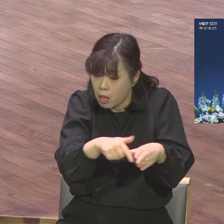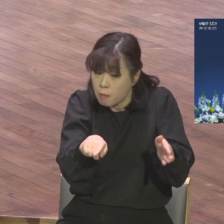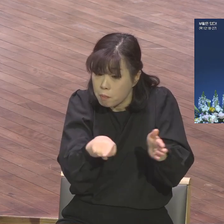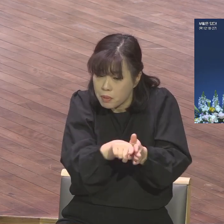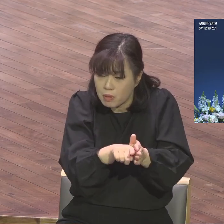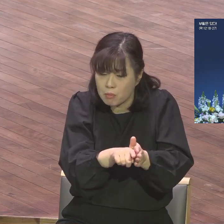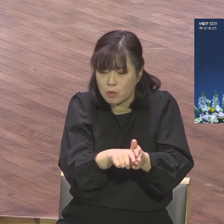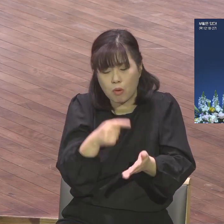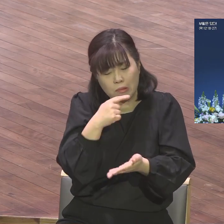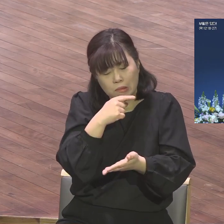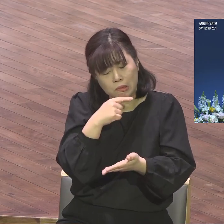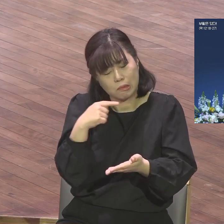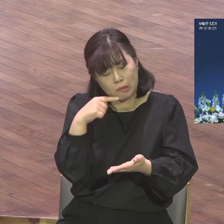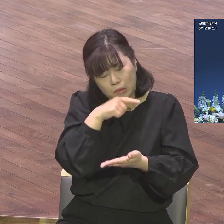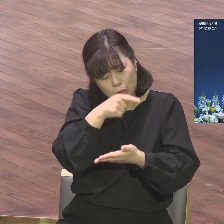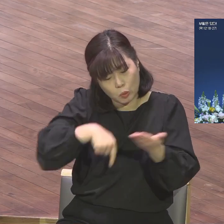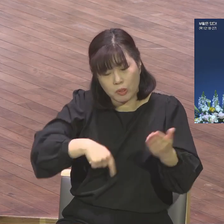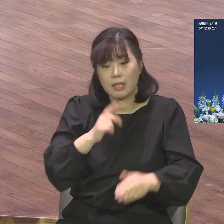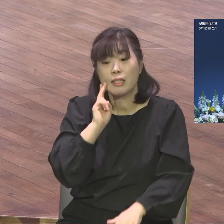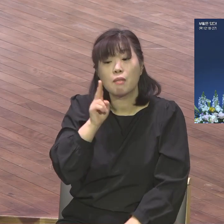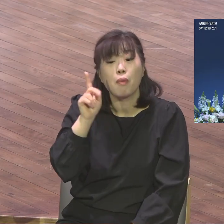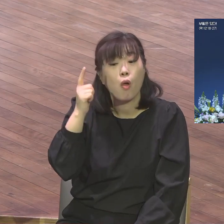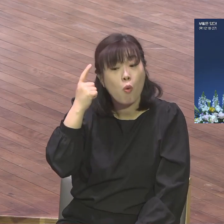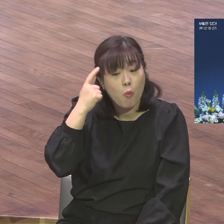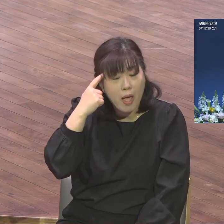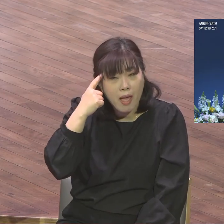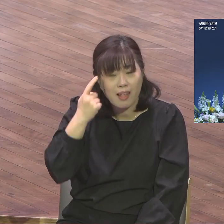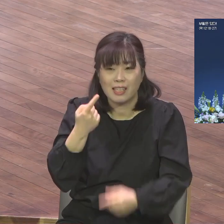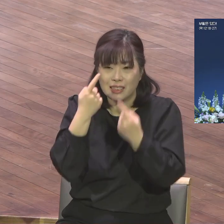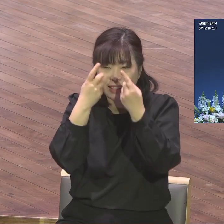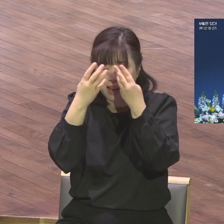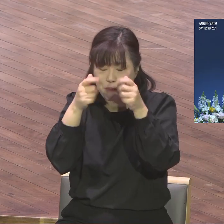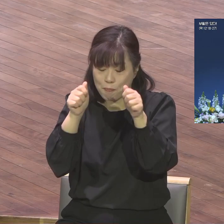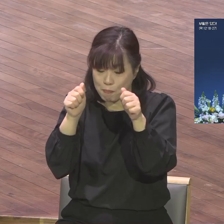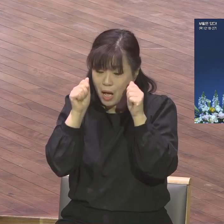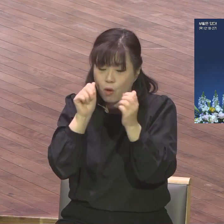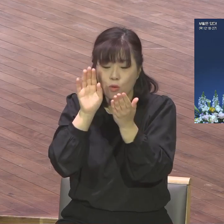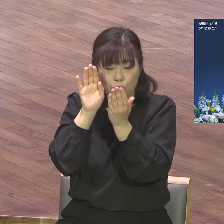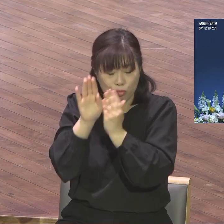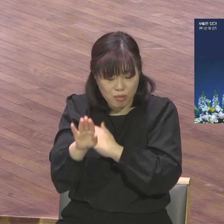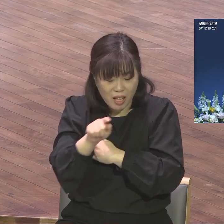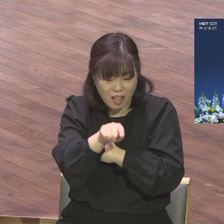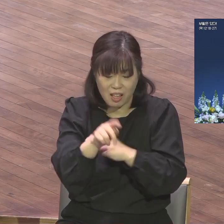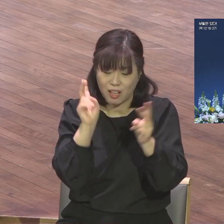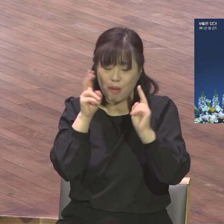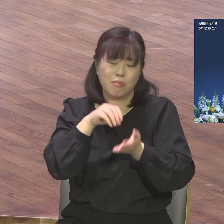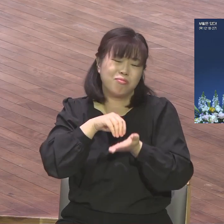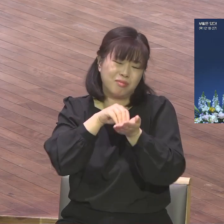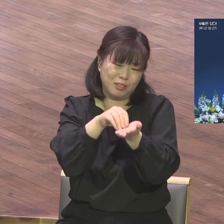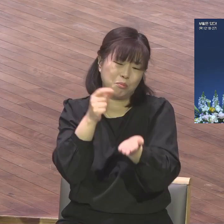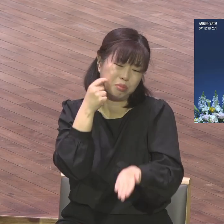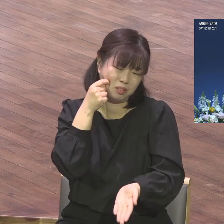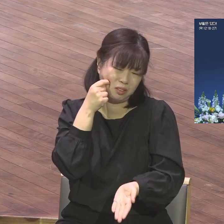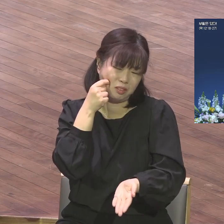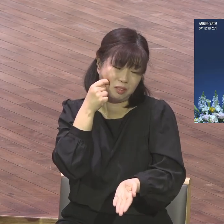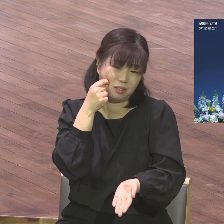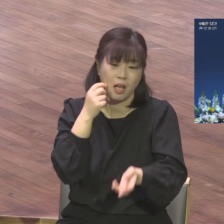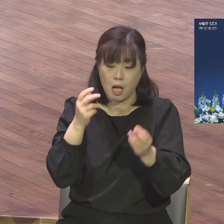얼마 받냐 취직도 안 되지만 된다 해도 100불이에요. 100불. 100불이면 10만 원 좀 넘으면 13만 원